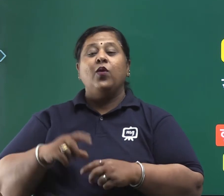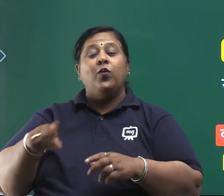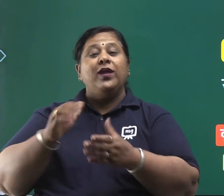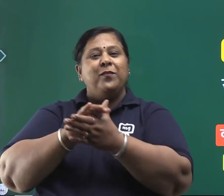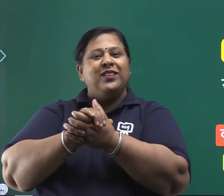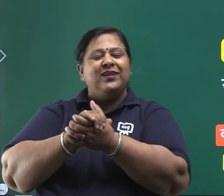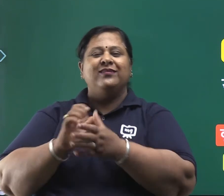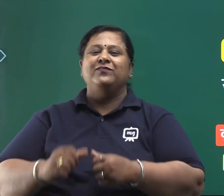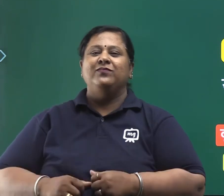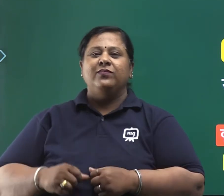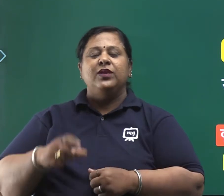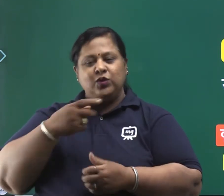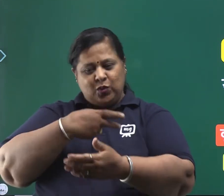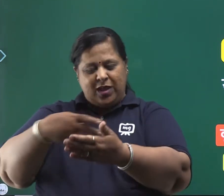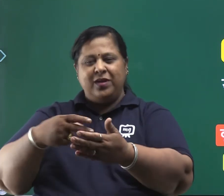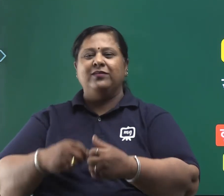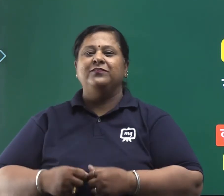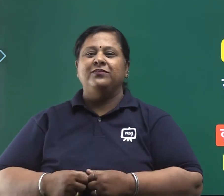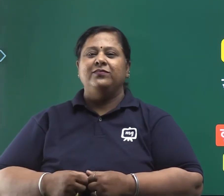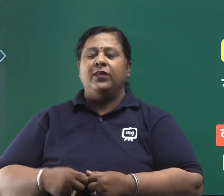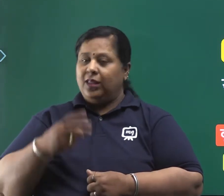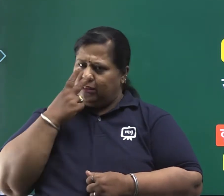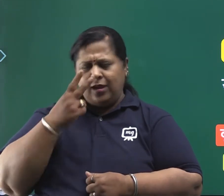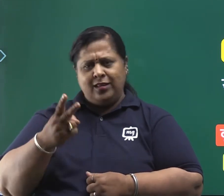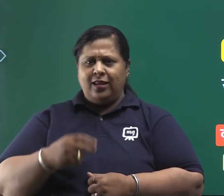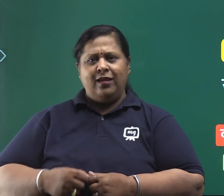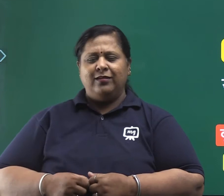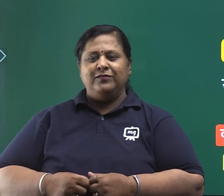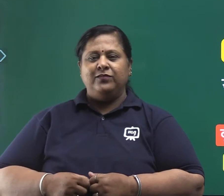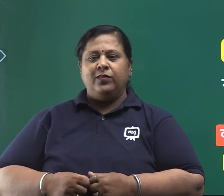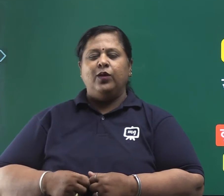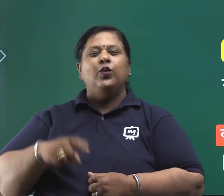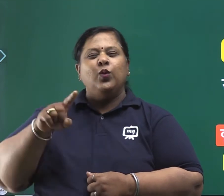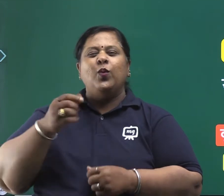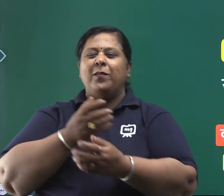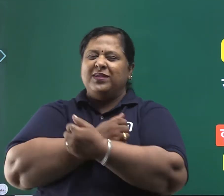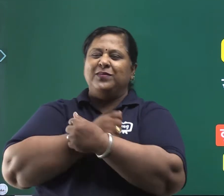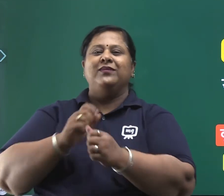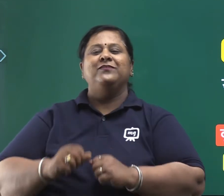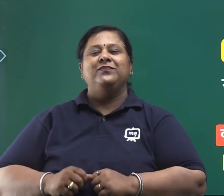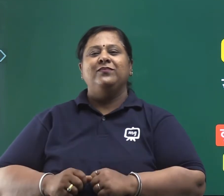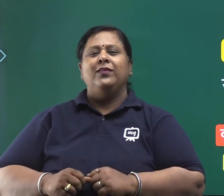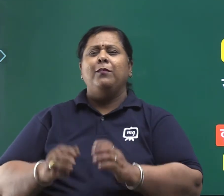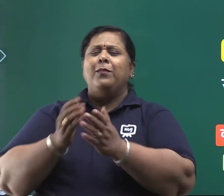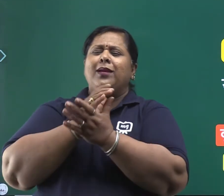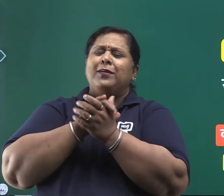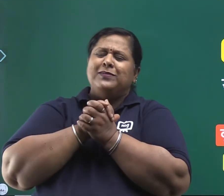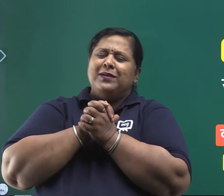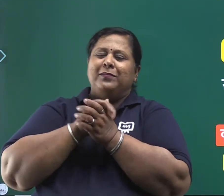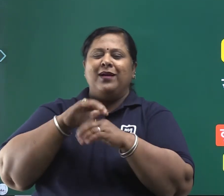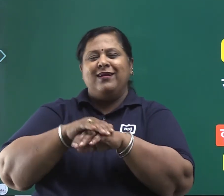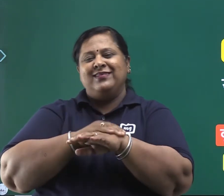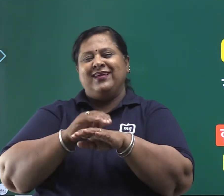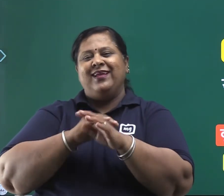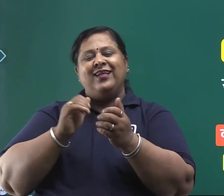और उनके मित्र सुदामा दिखाई दे रहे हैं। दोनों आपस में प्रेम से